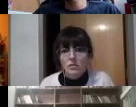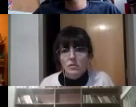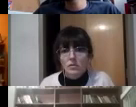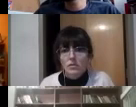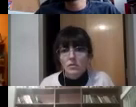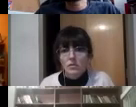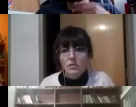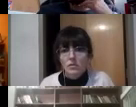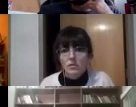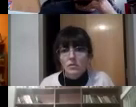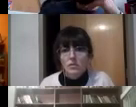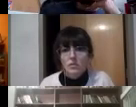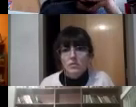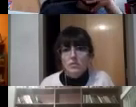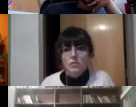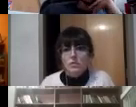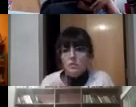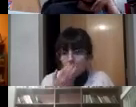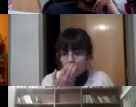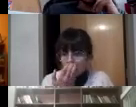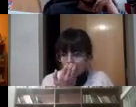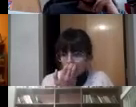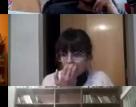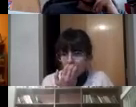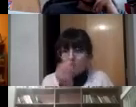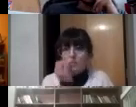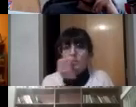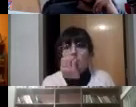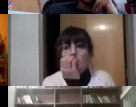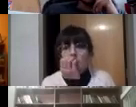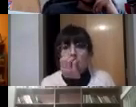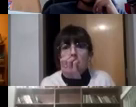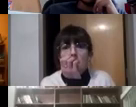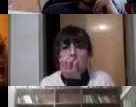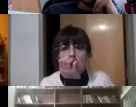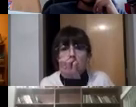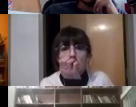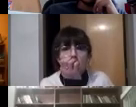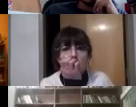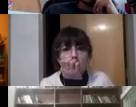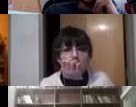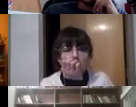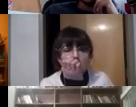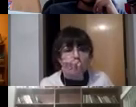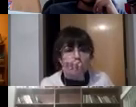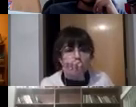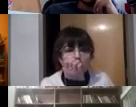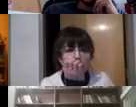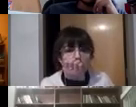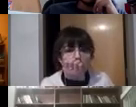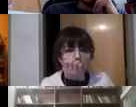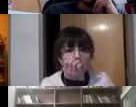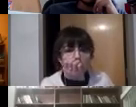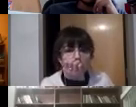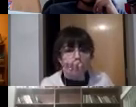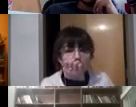Fabiola y Rosa María, muchas gracias por tan interesante trabajo, el nivel de detalle que tiene, el esfuerzo que implica poder